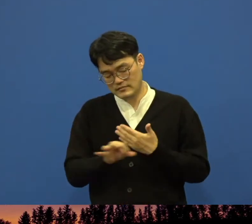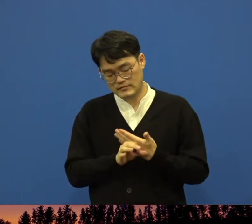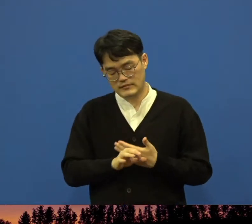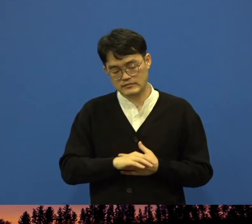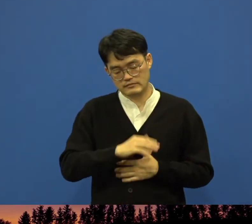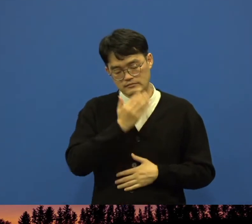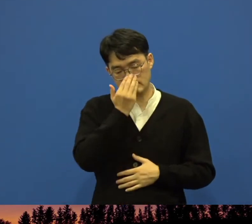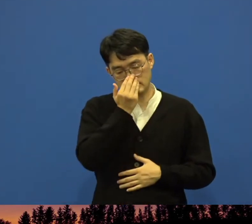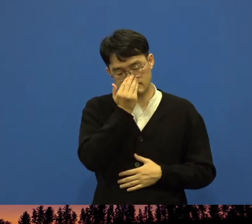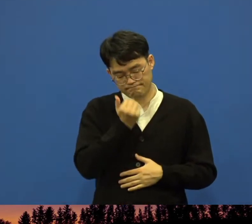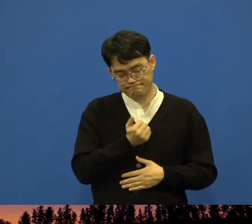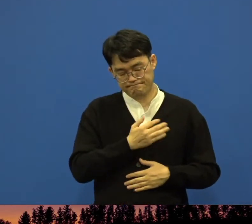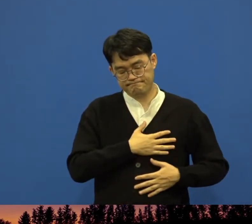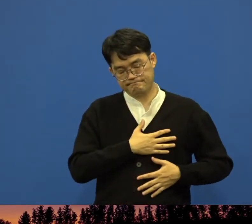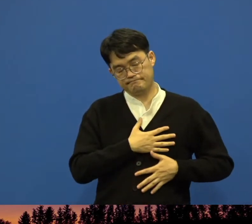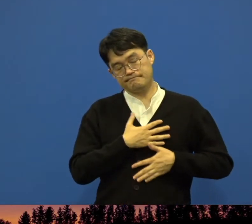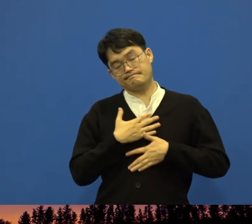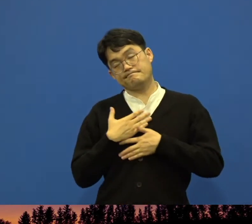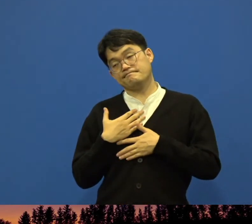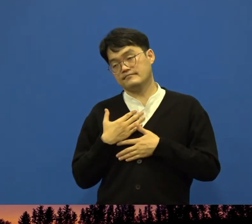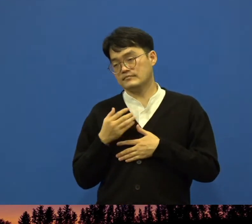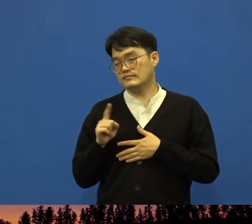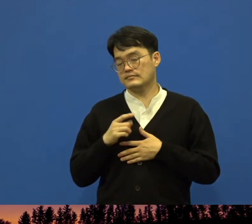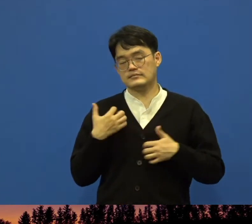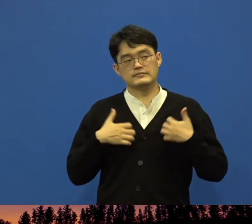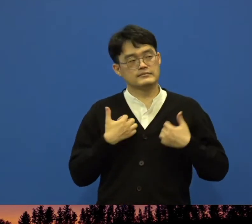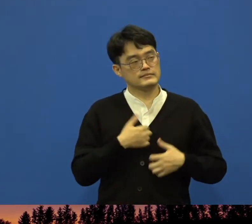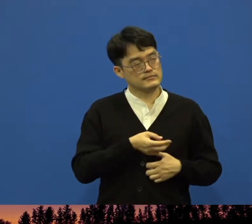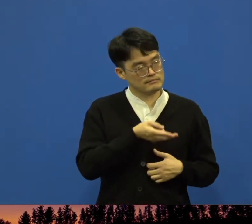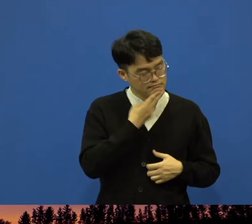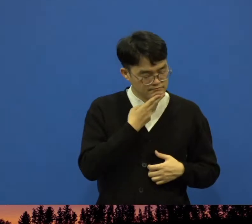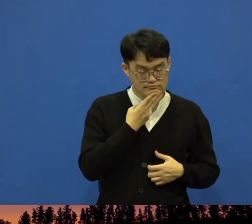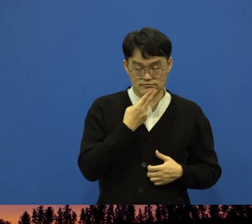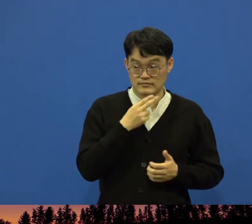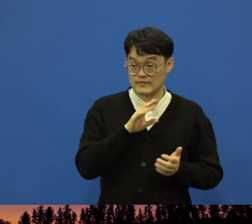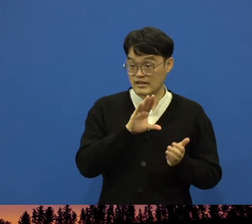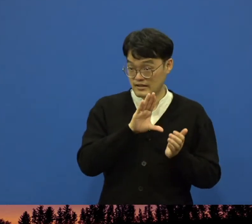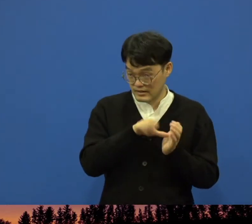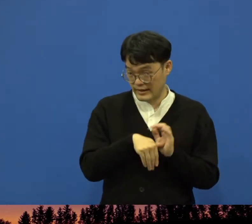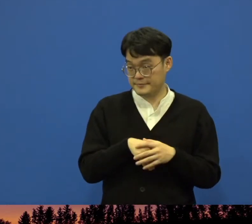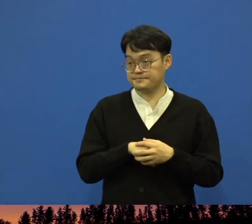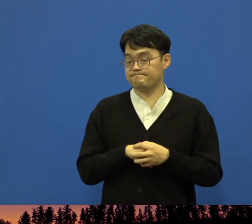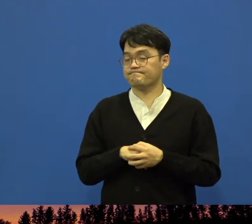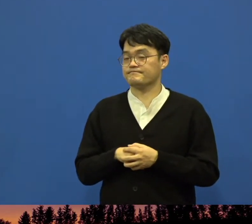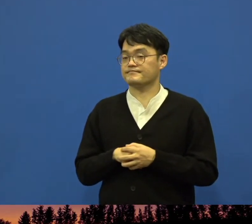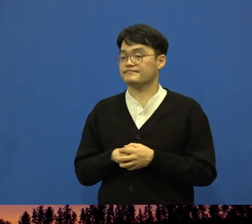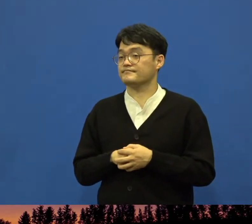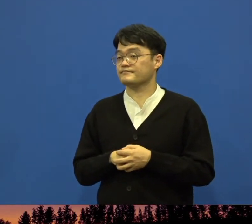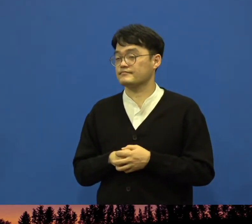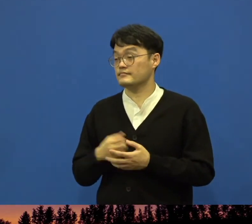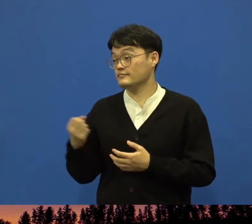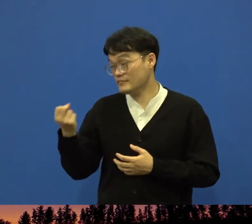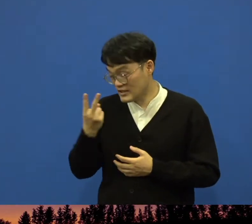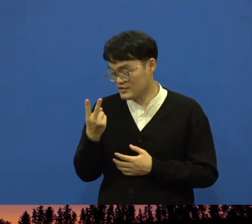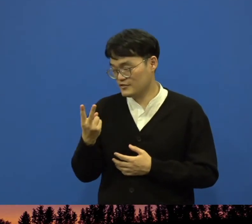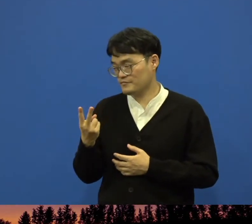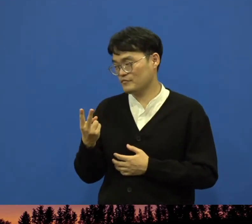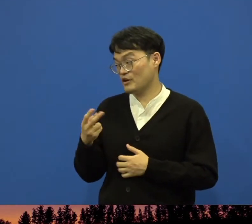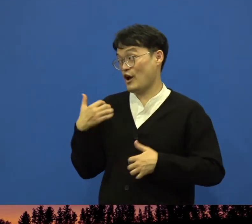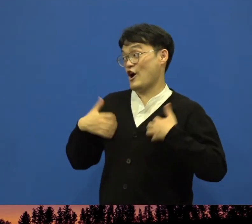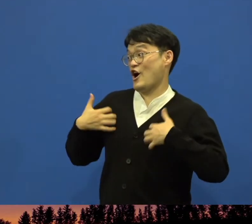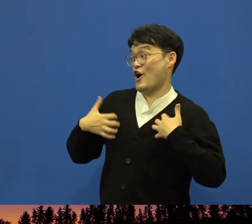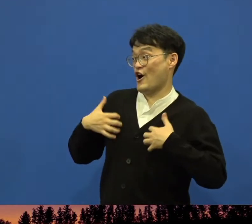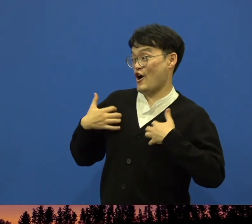무료해지고 이제 몸이 건조해지고 그때 일상으로부터 이 도피를 통해서 우리의 삶의 활력을